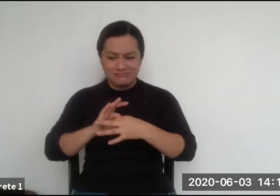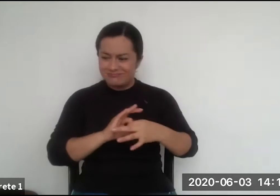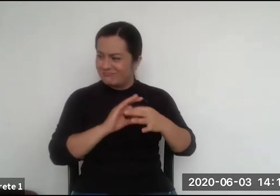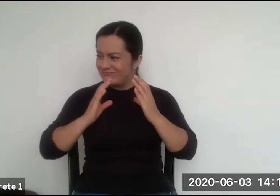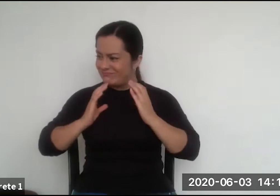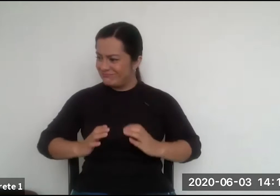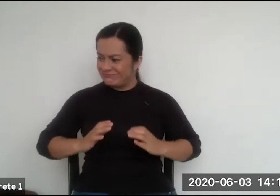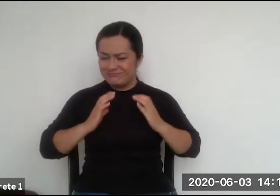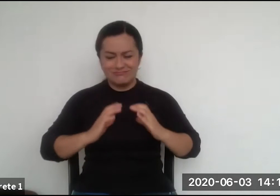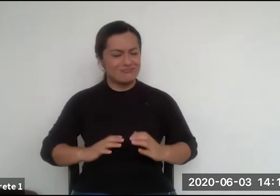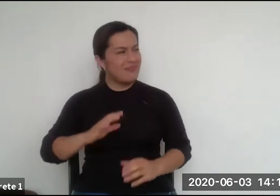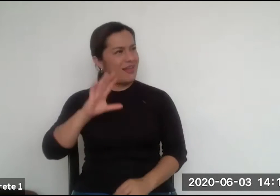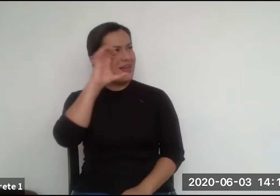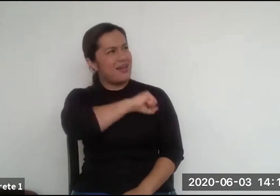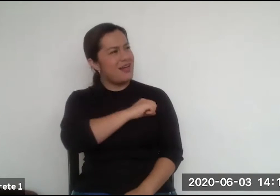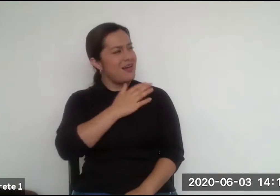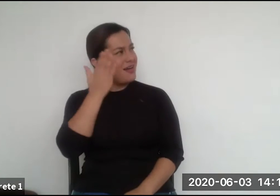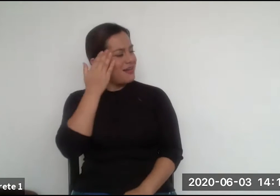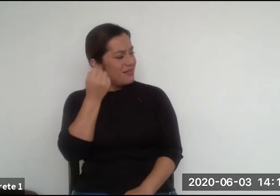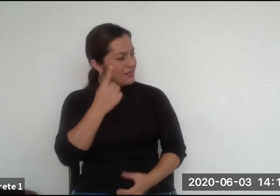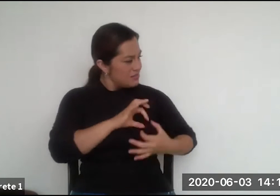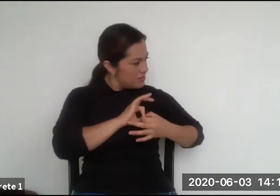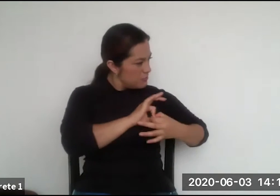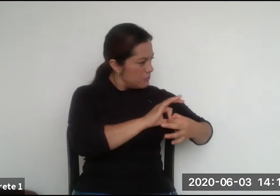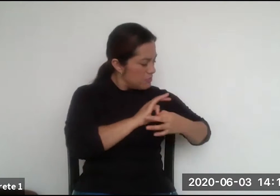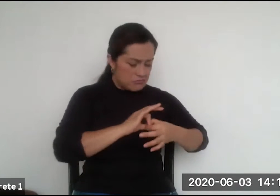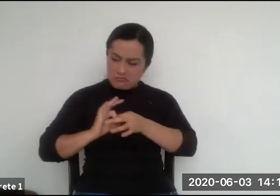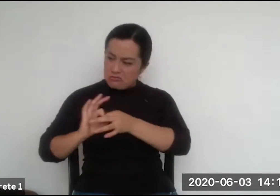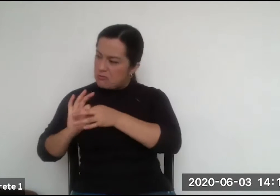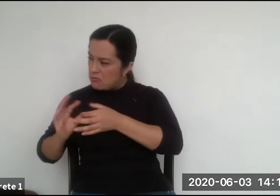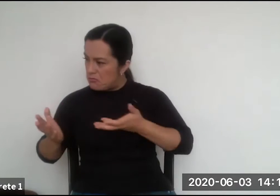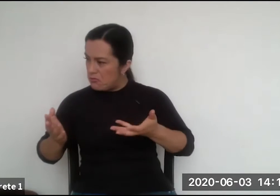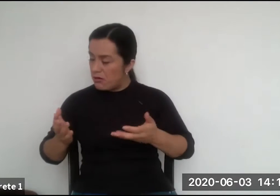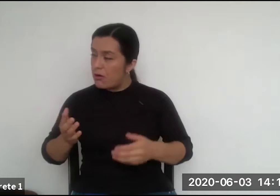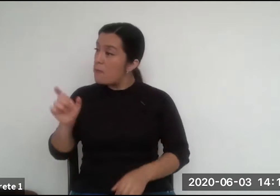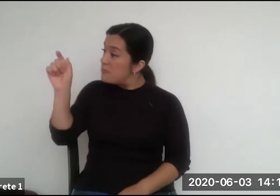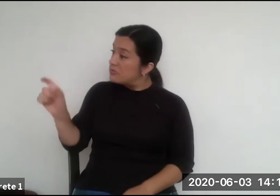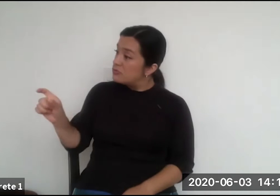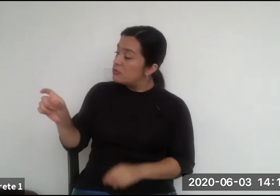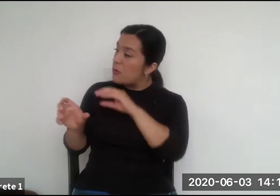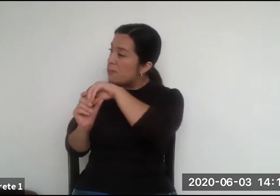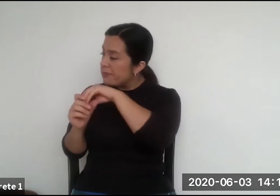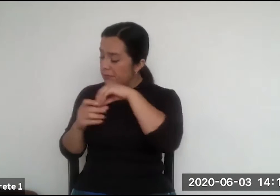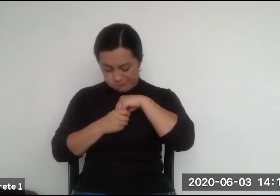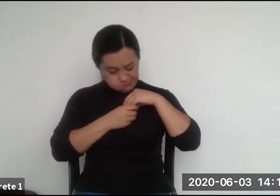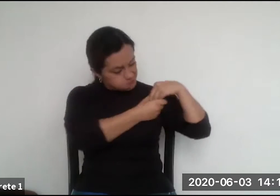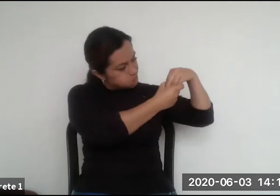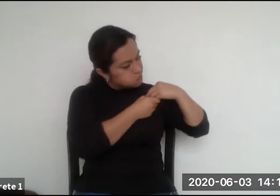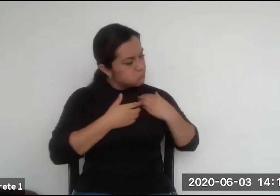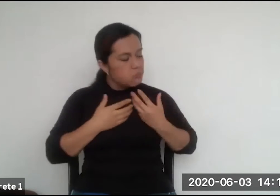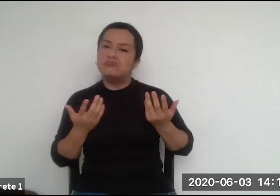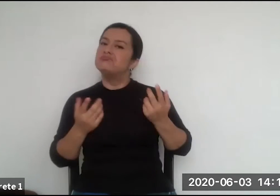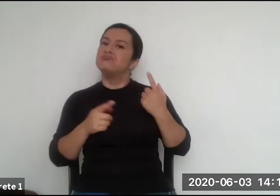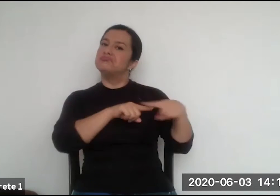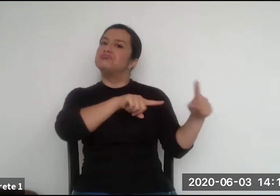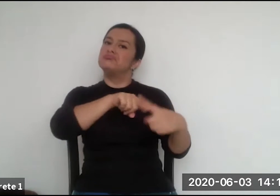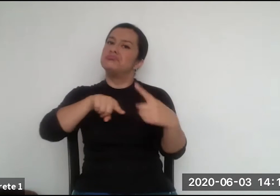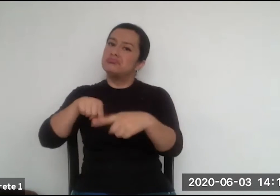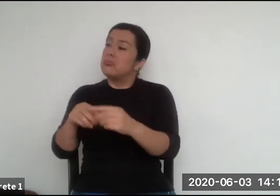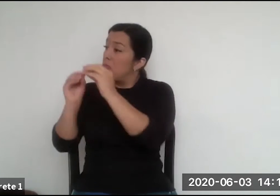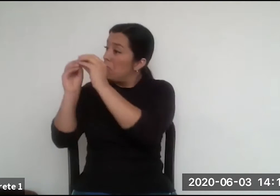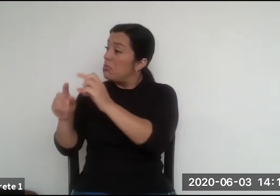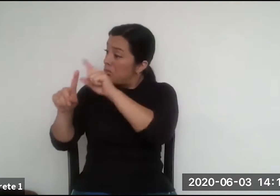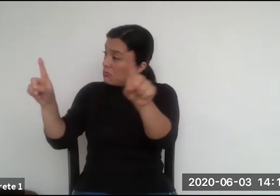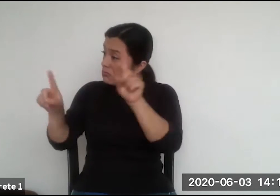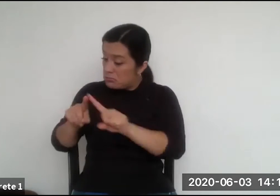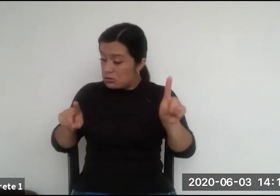el entender que se habitan los cuerpos de manera distinta y hay formas de hacer de manera distinta, ¿no?